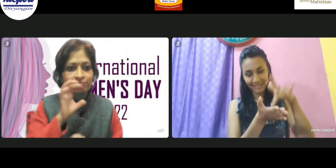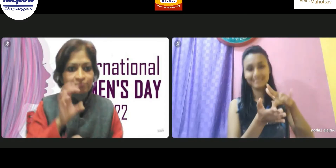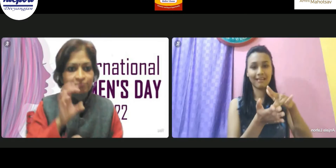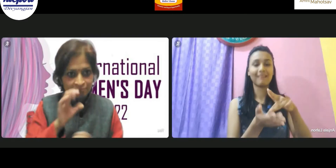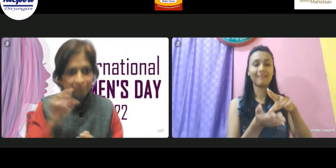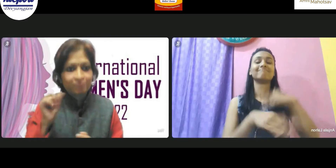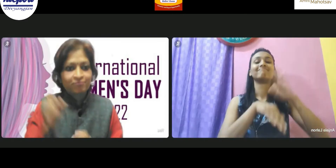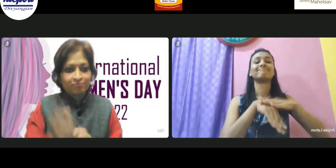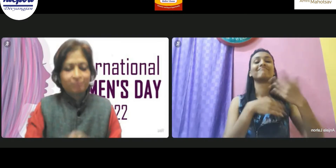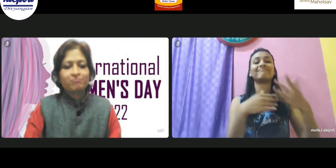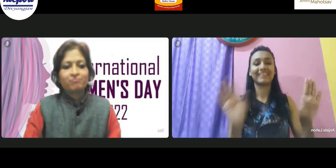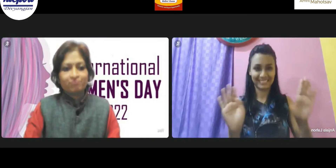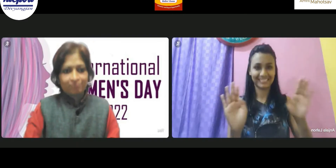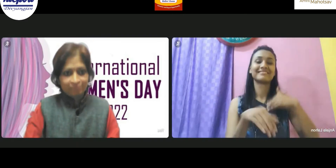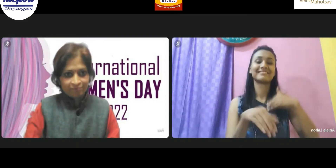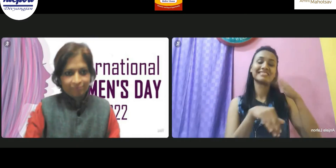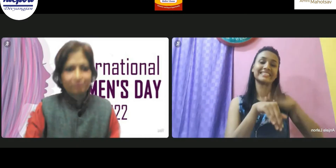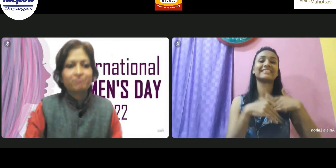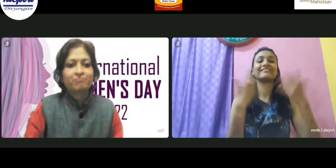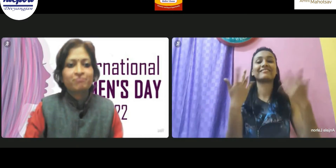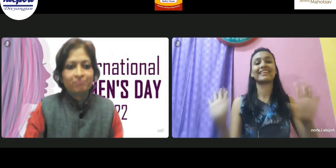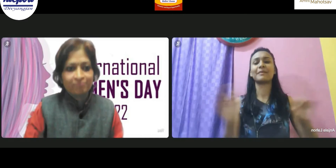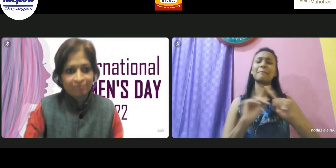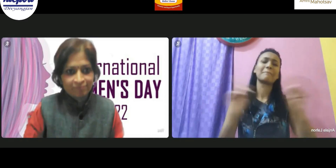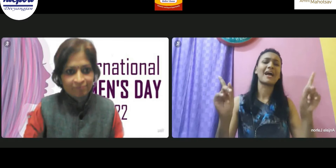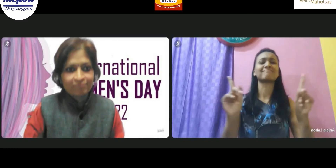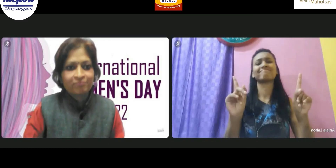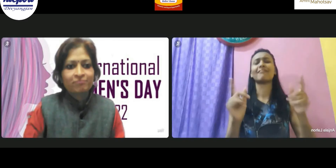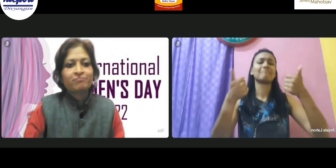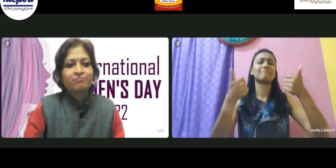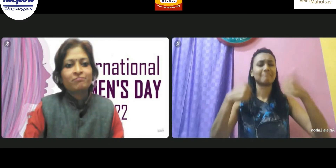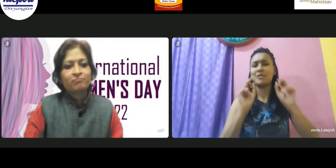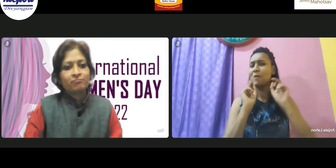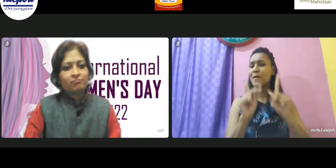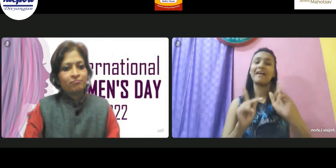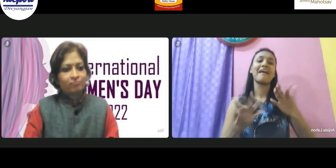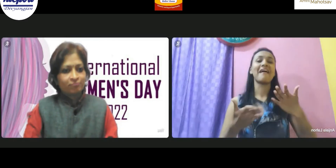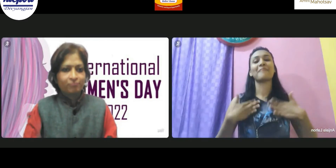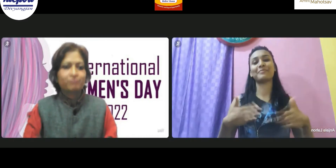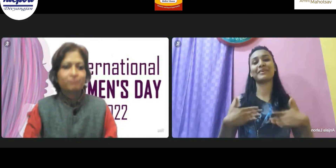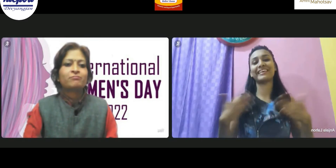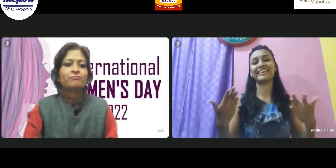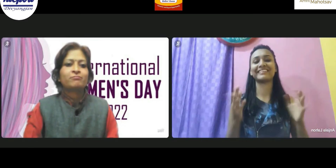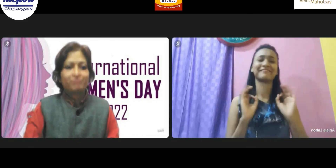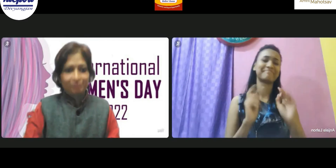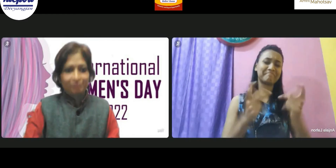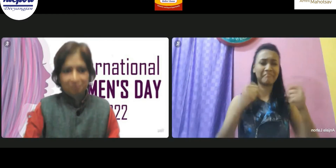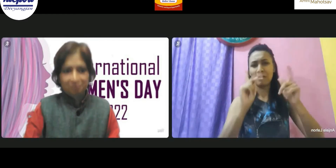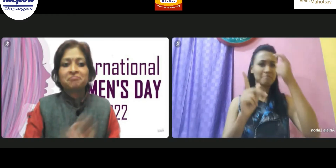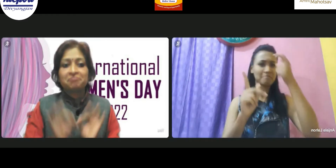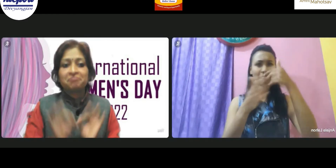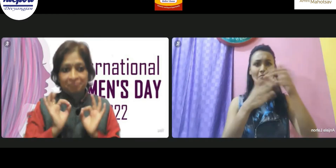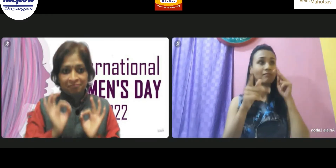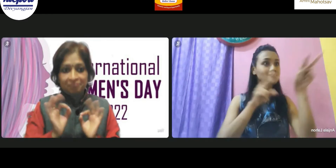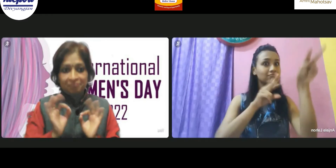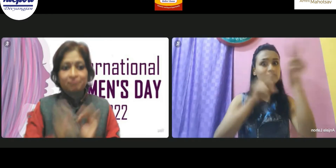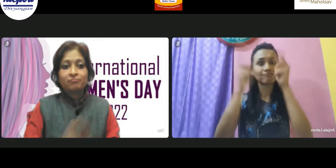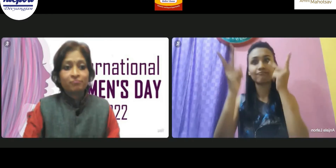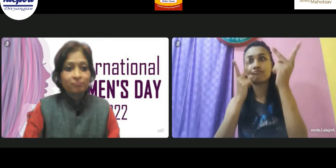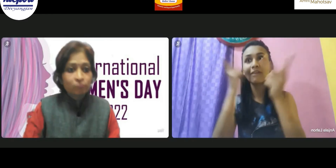थी? हम्म वहां पर मैं गई, और मुझे बहुत अच्छा अनुभव हुआ। माना कि मैं पेजेंट में जीती